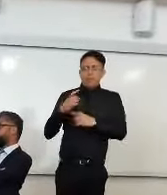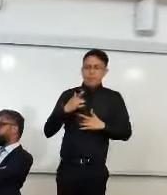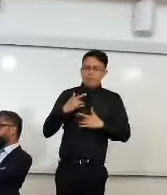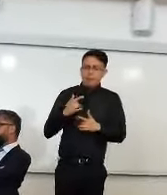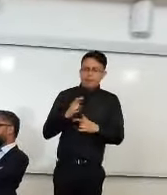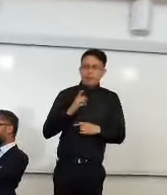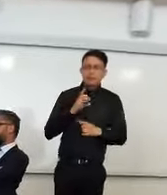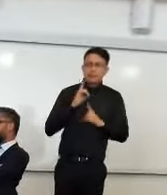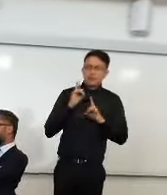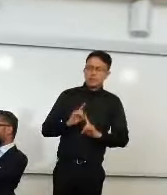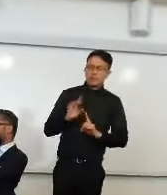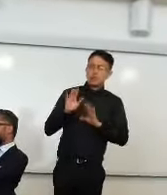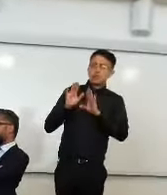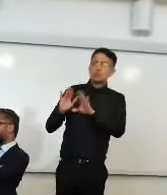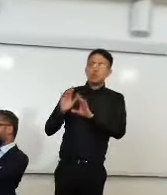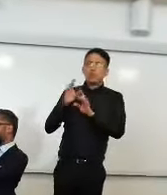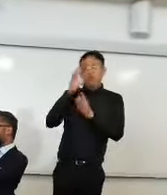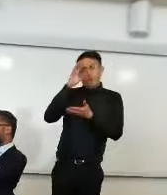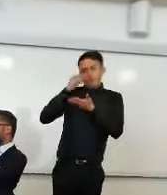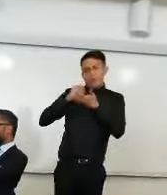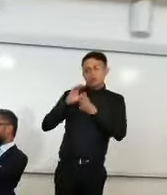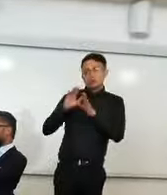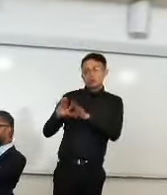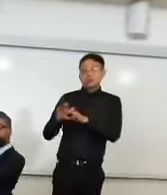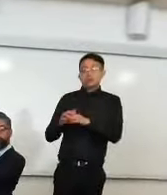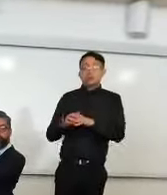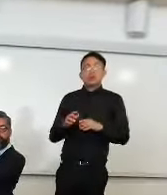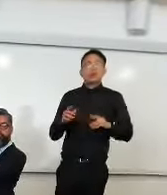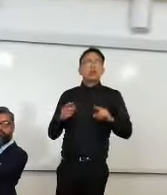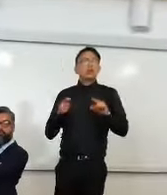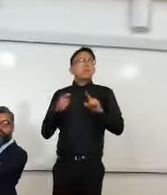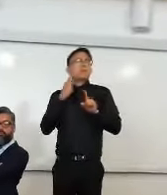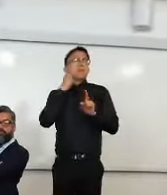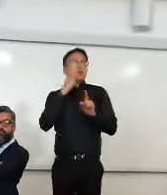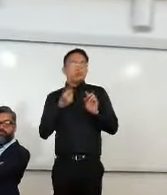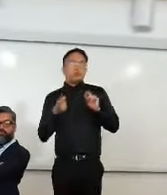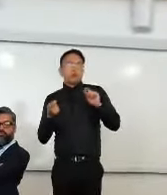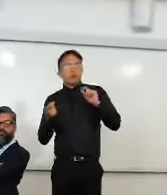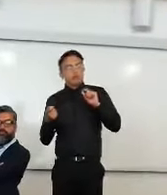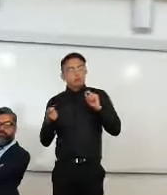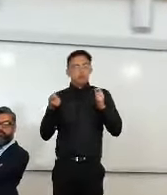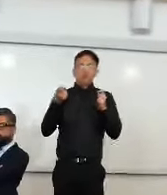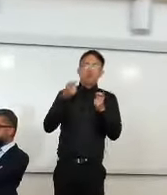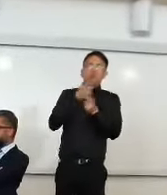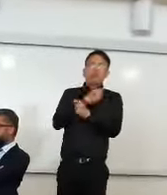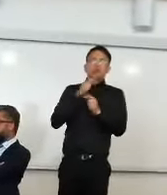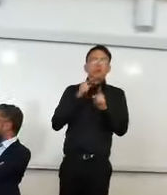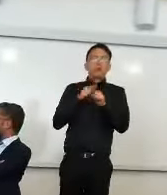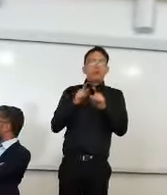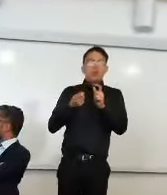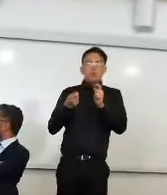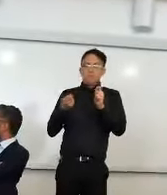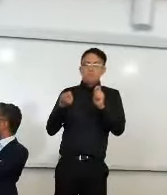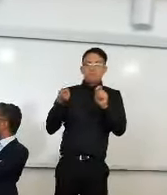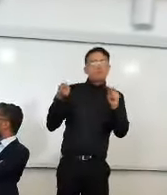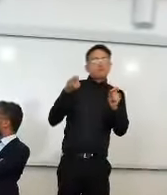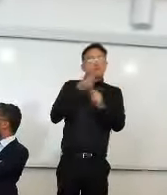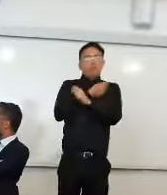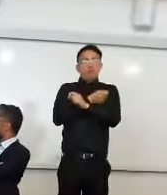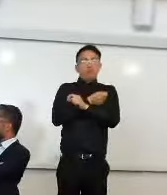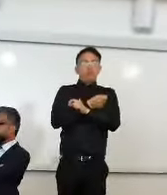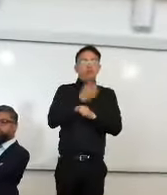preferencia de la persona. Entonces, y fue como hacer el cambio, el break en ese punto. Creo que ese va a ser